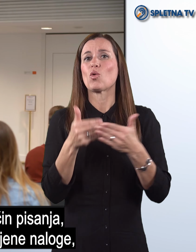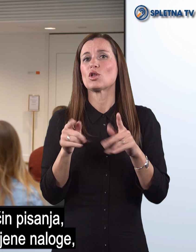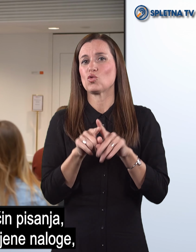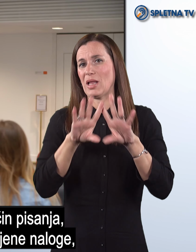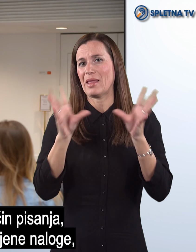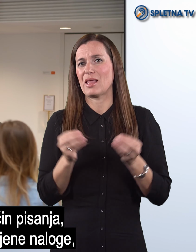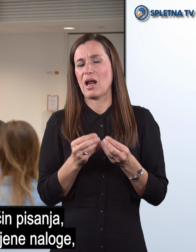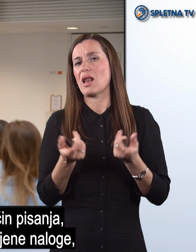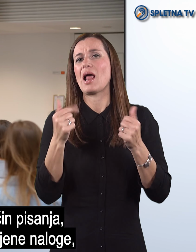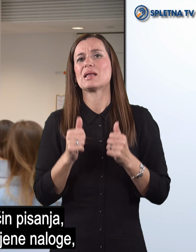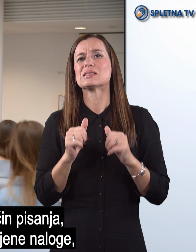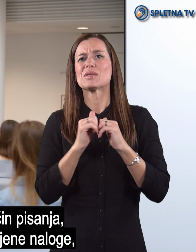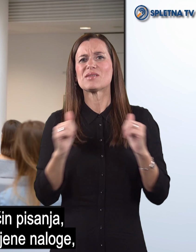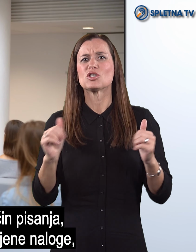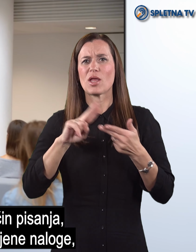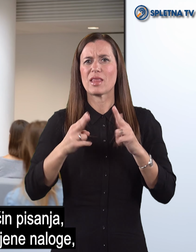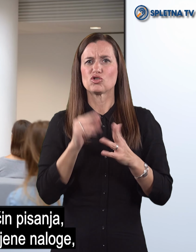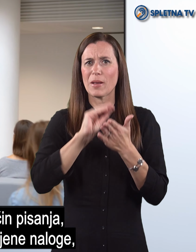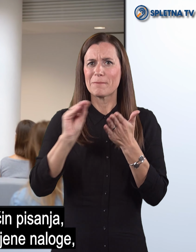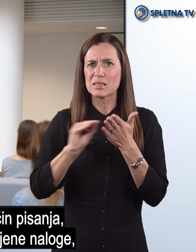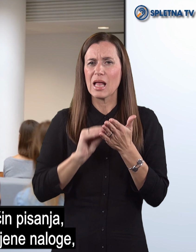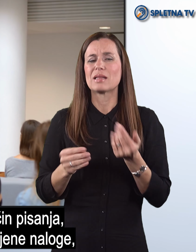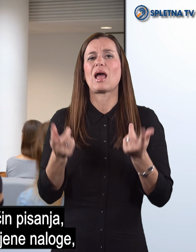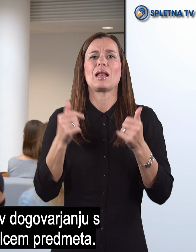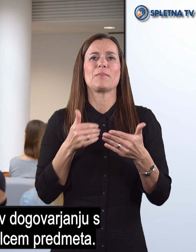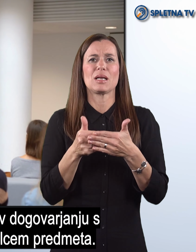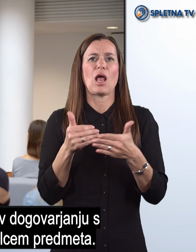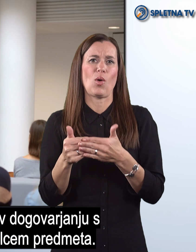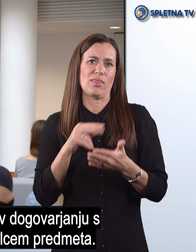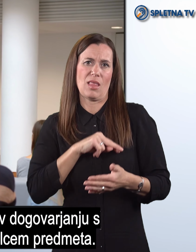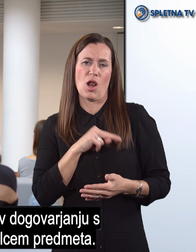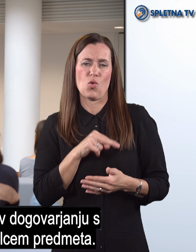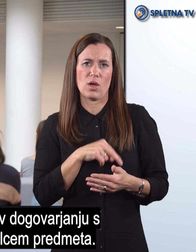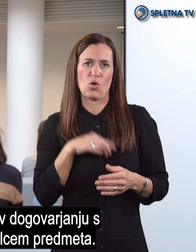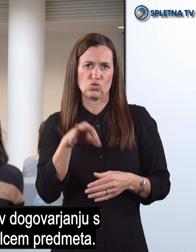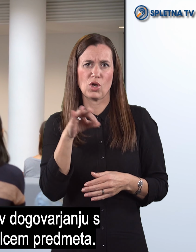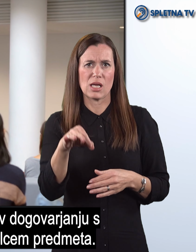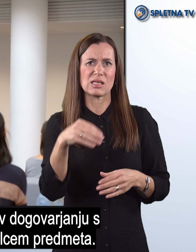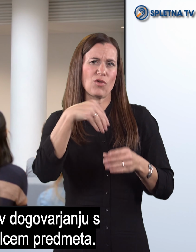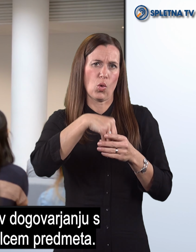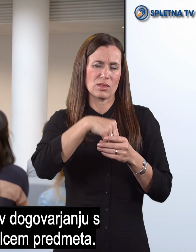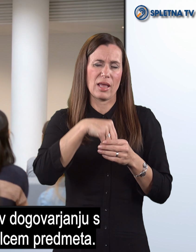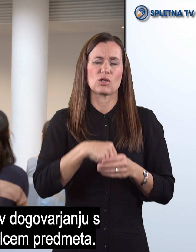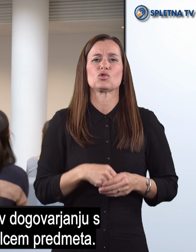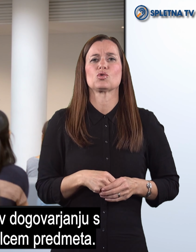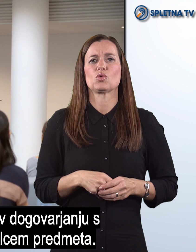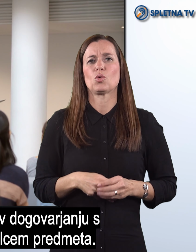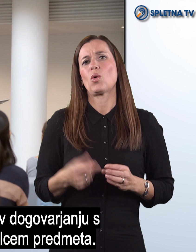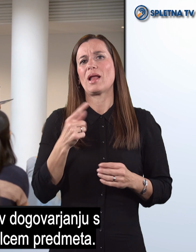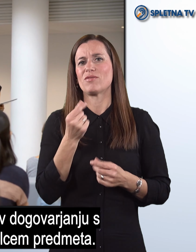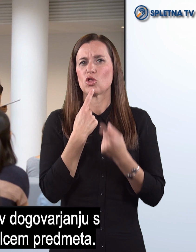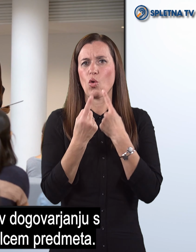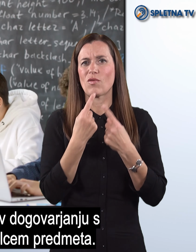lahko specifičen način pisanja, lahko so prilagojene naloge včasih v kontekstu,